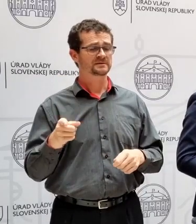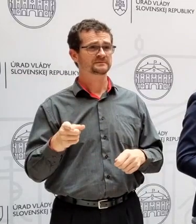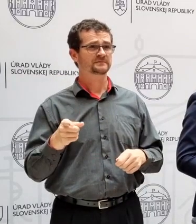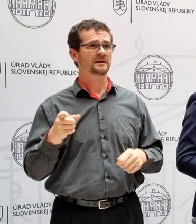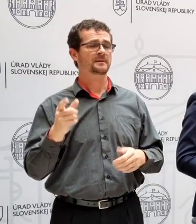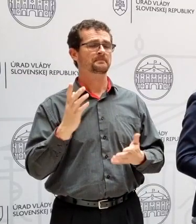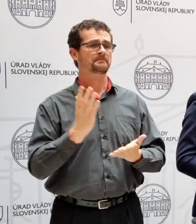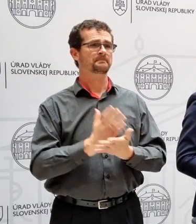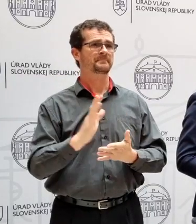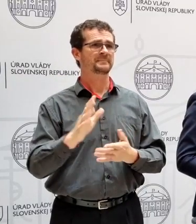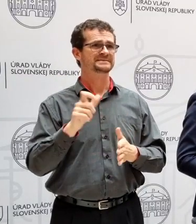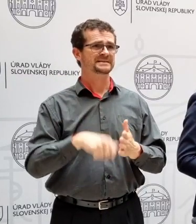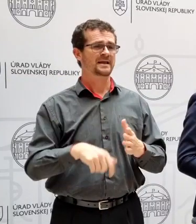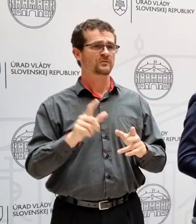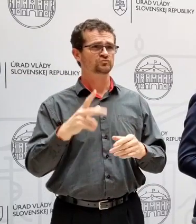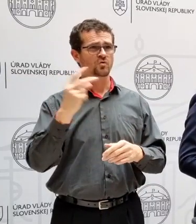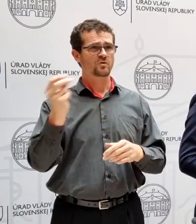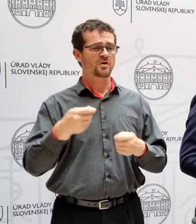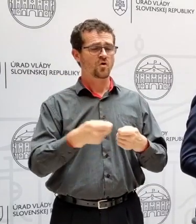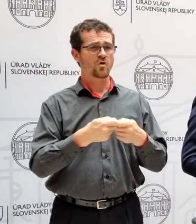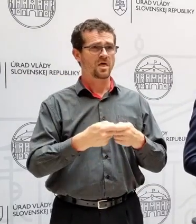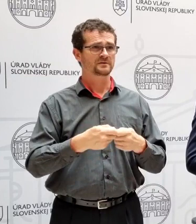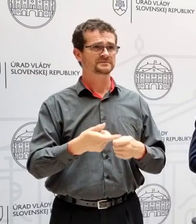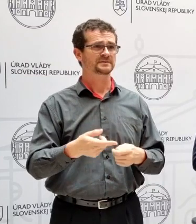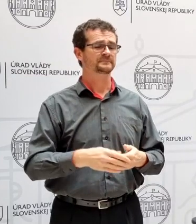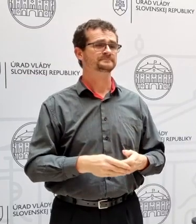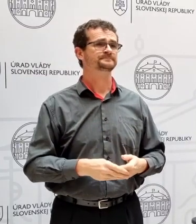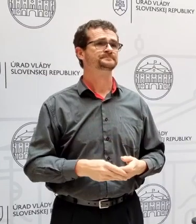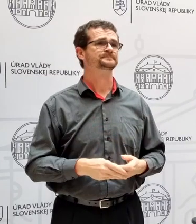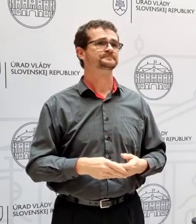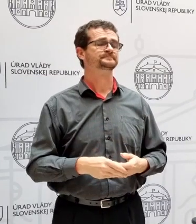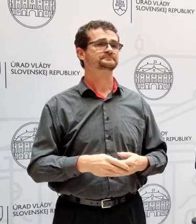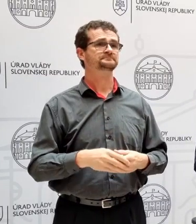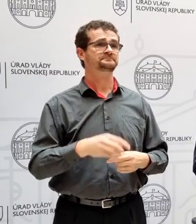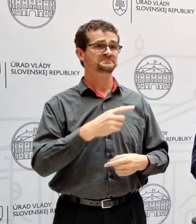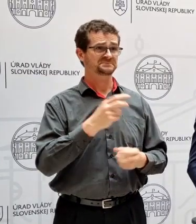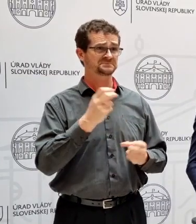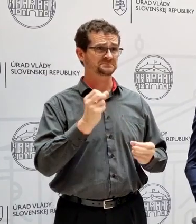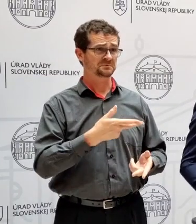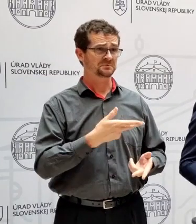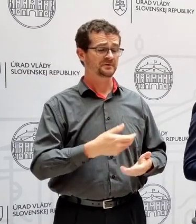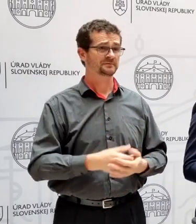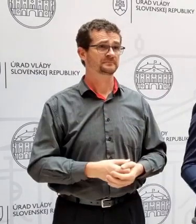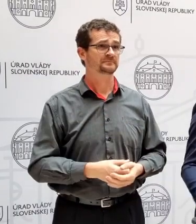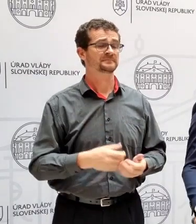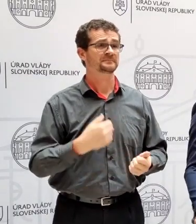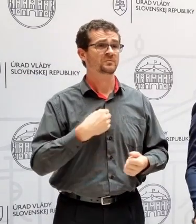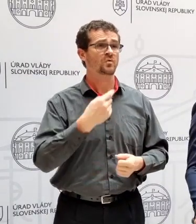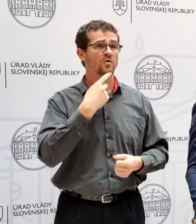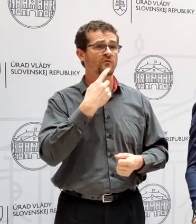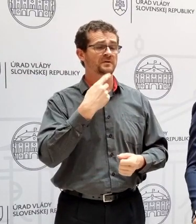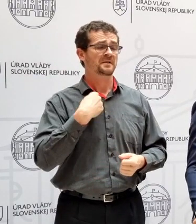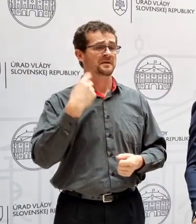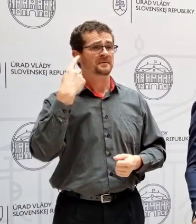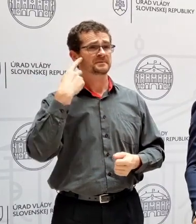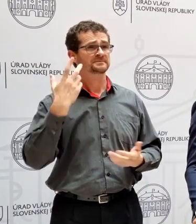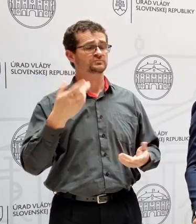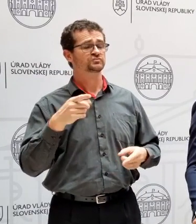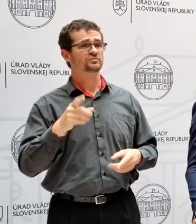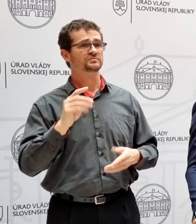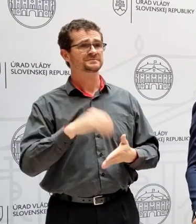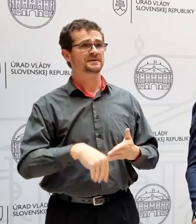je teda zo strany, ktorá odchádza z koalície alebo odišla z koalície. Vy ste s tým OK? to som povedal, že myslím si, že je